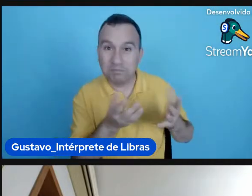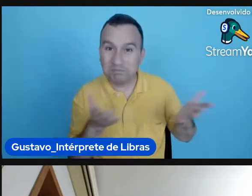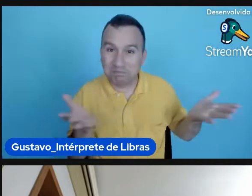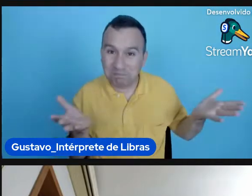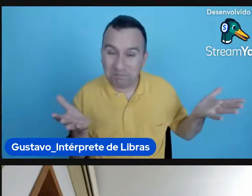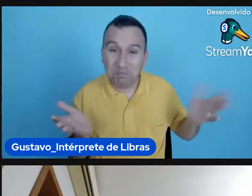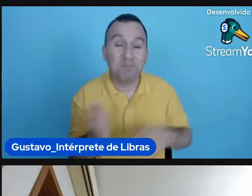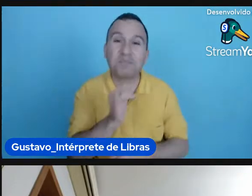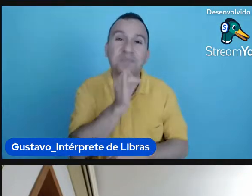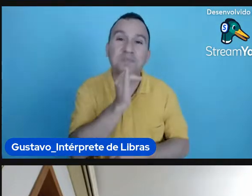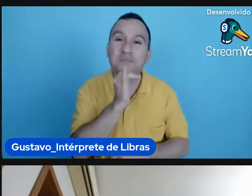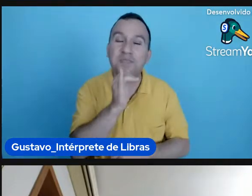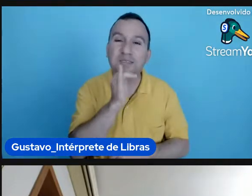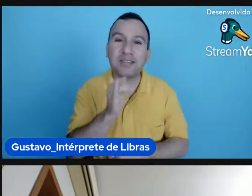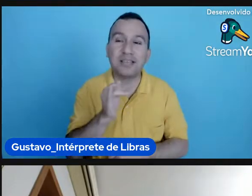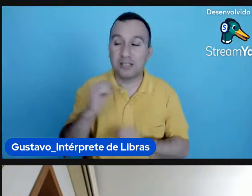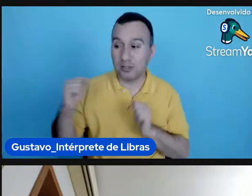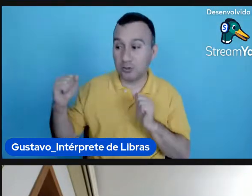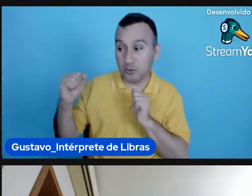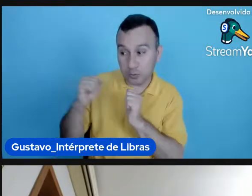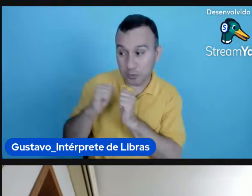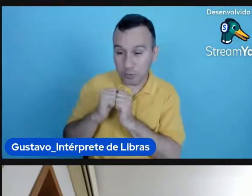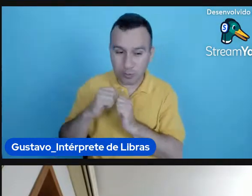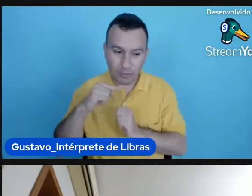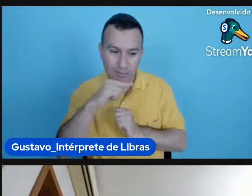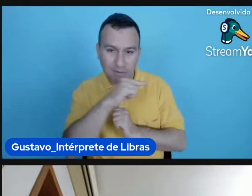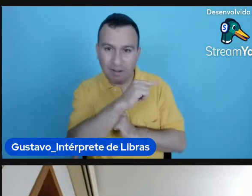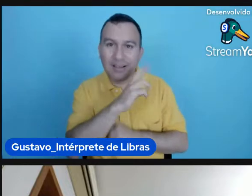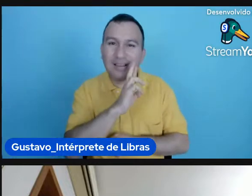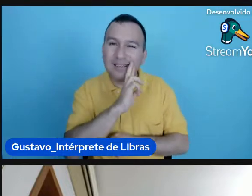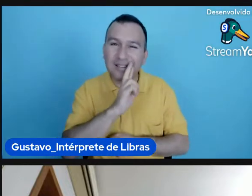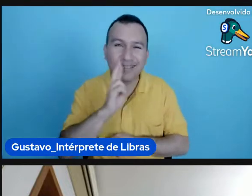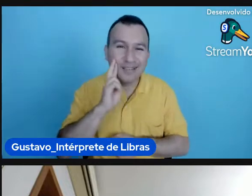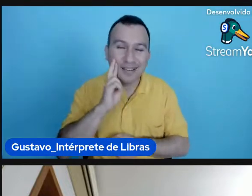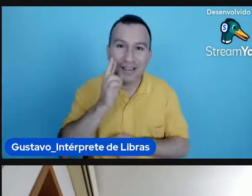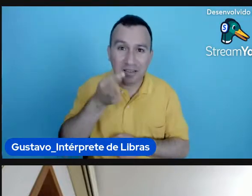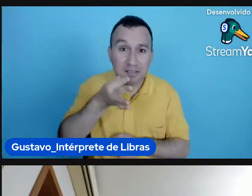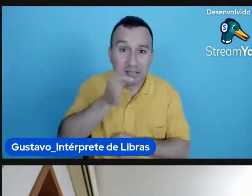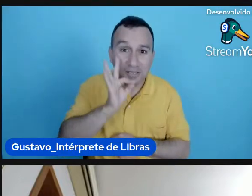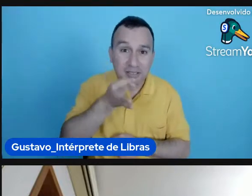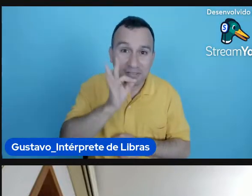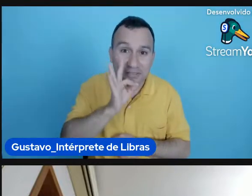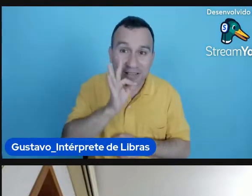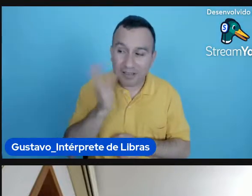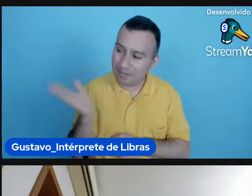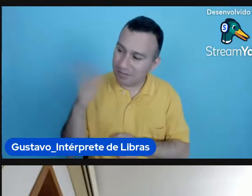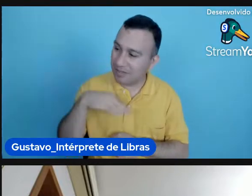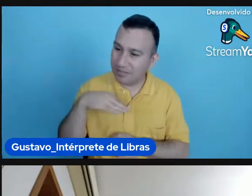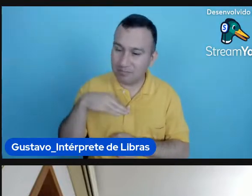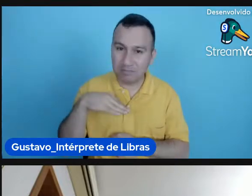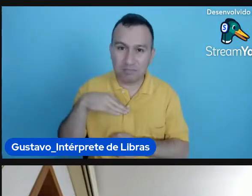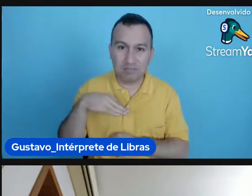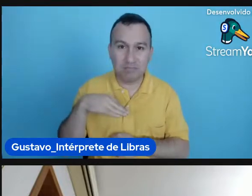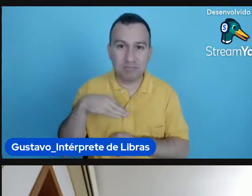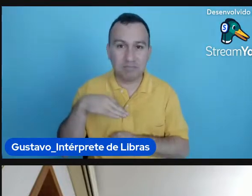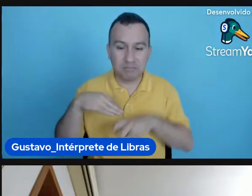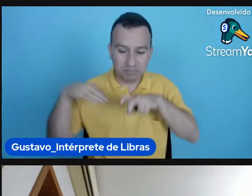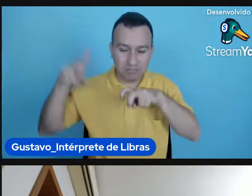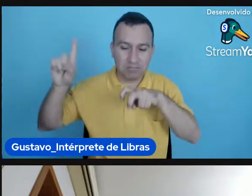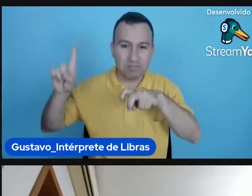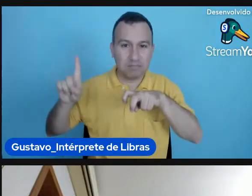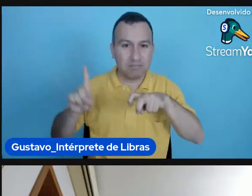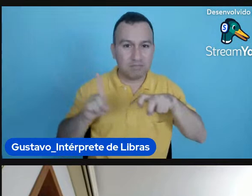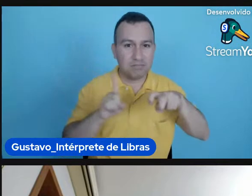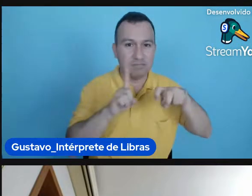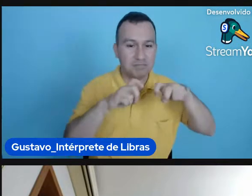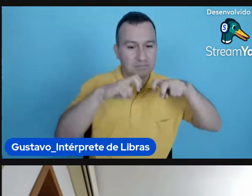na cantina, uma pessoa que não sabe, não conhece, não custa nada perguntar.